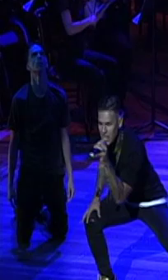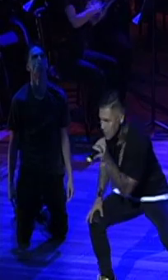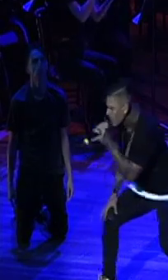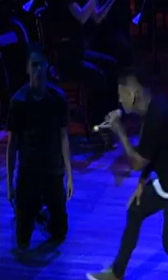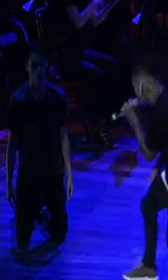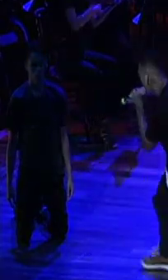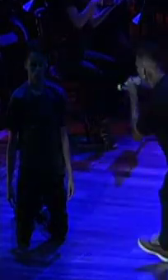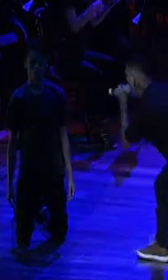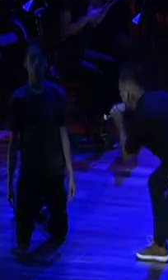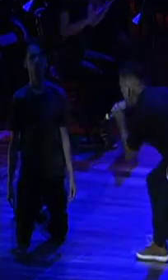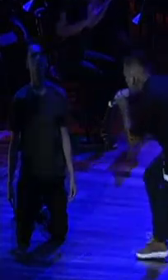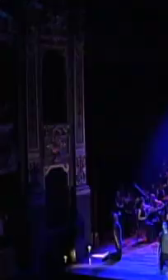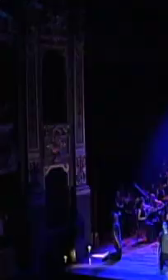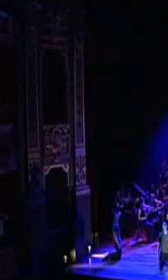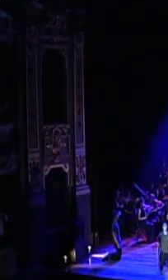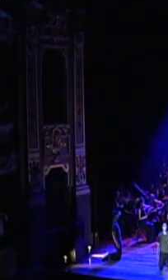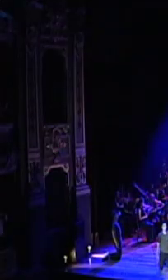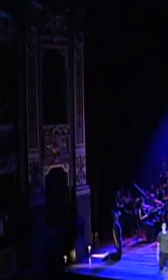te caliente,